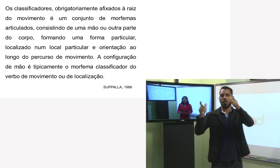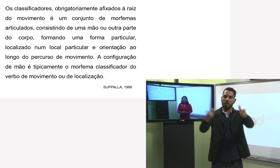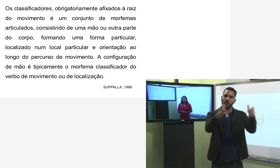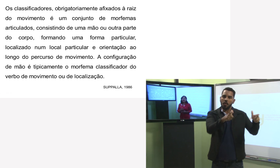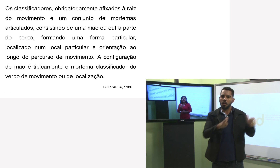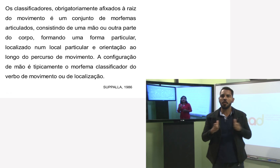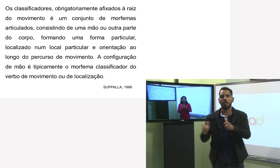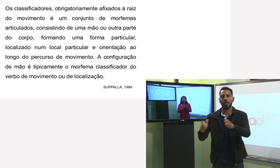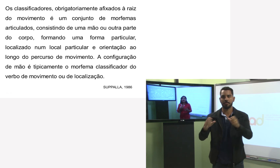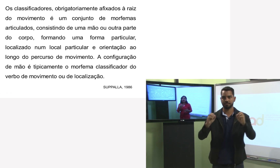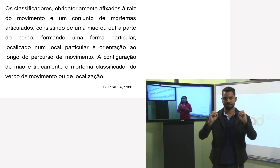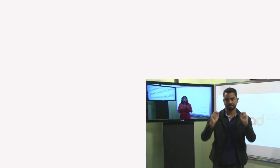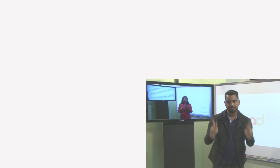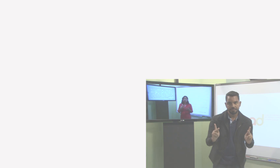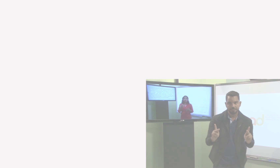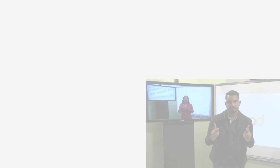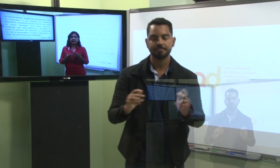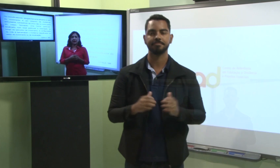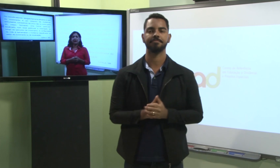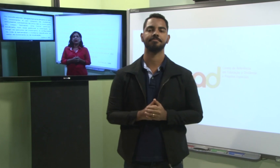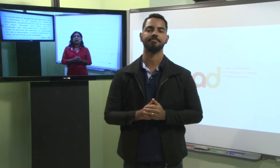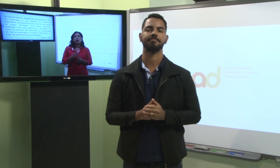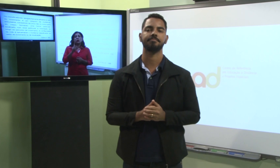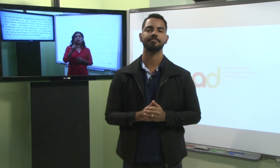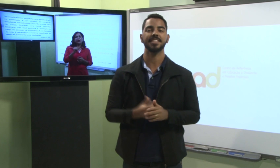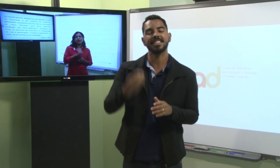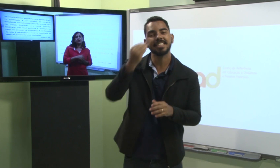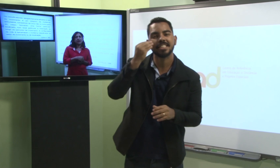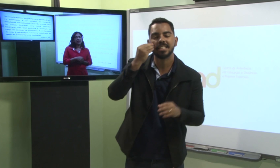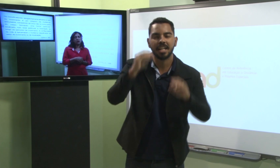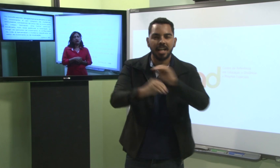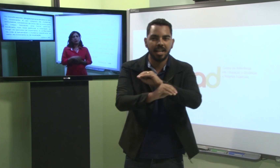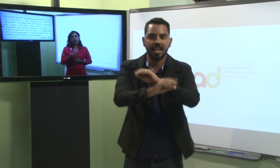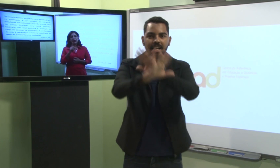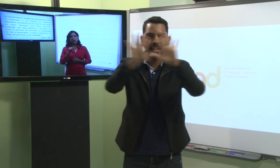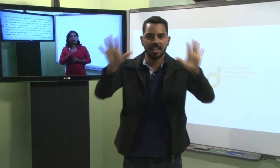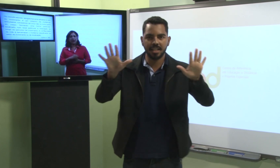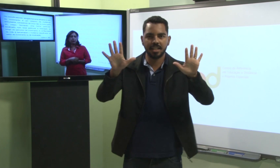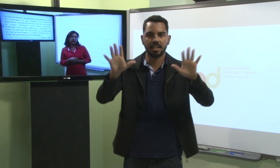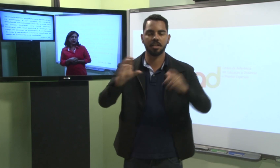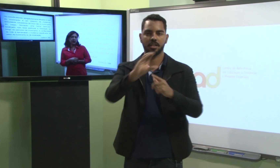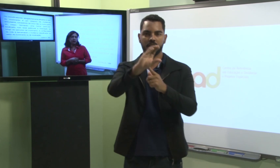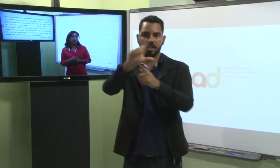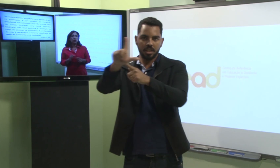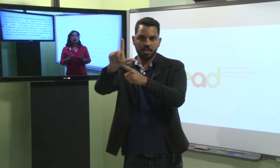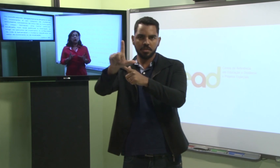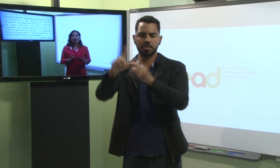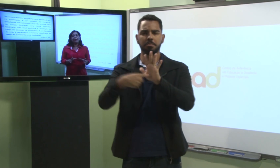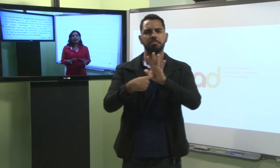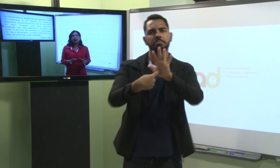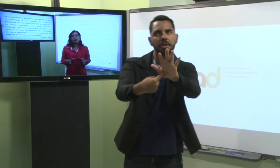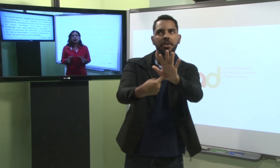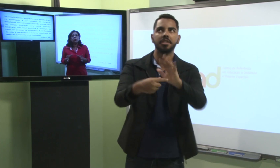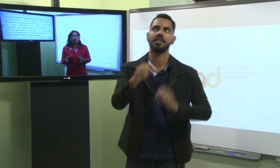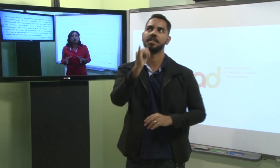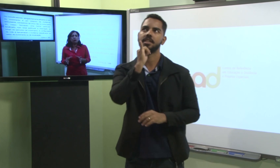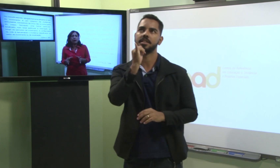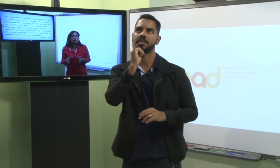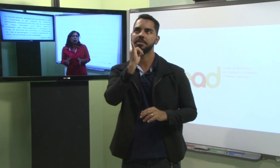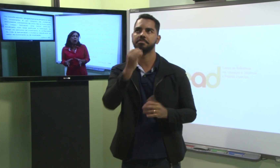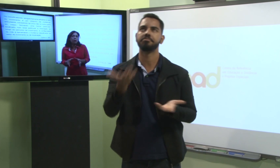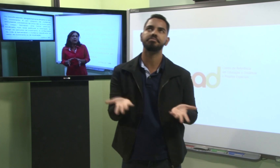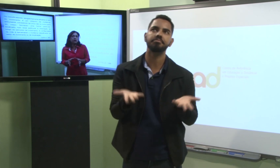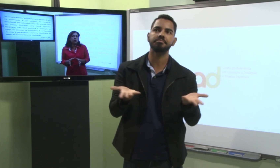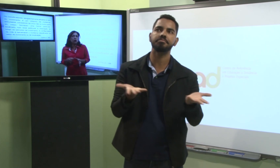Bom, tentando clarear um pouquinho mais aí, os classificadores podem demonstrar, por exemplo, o caminho e o modo